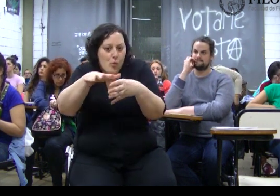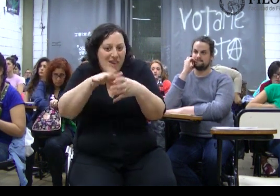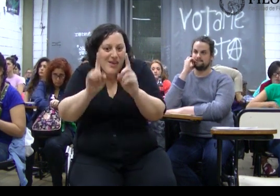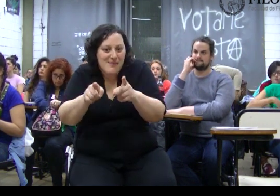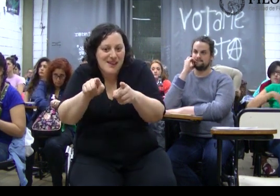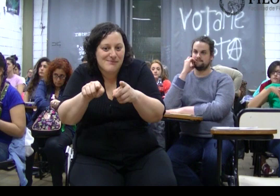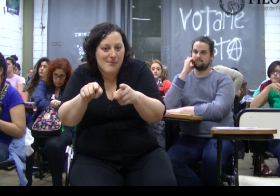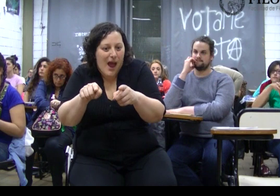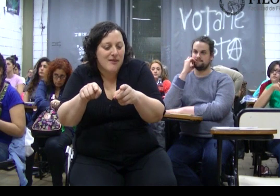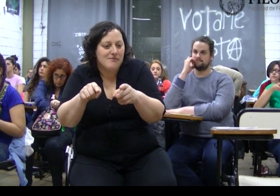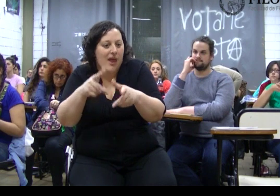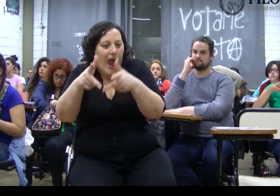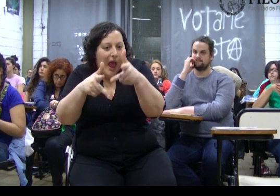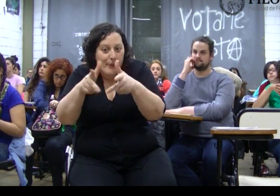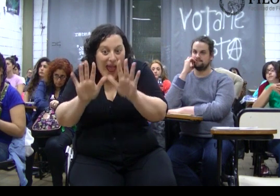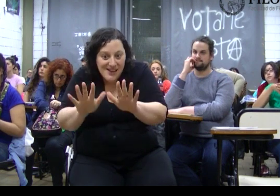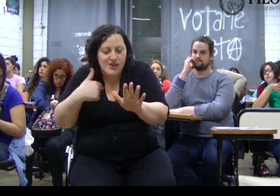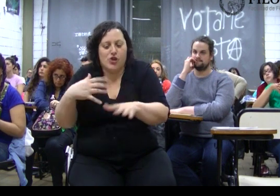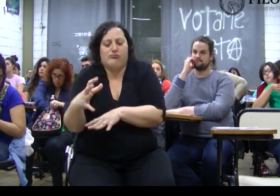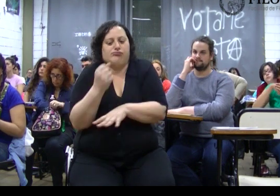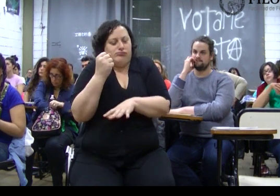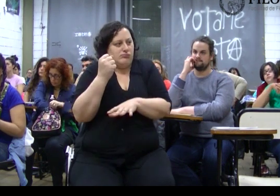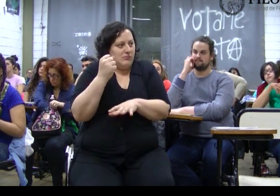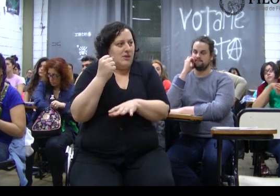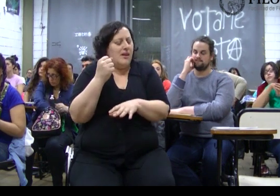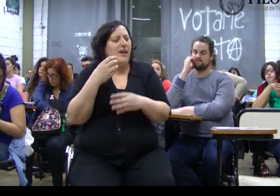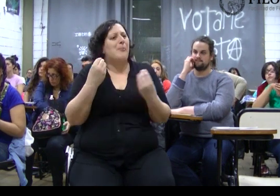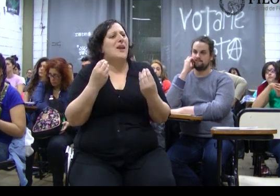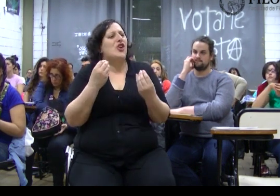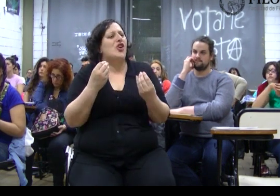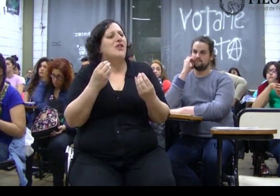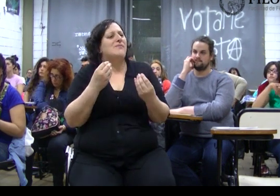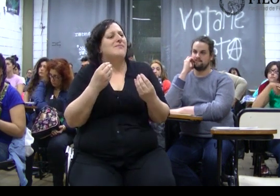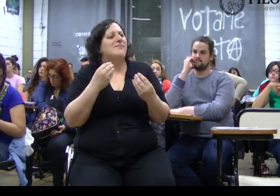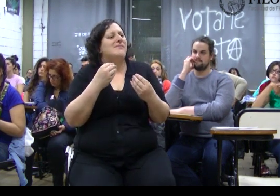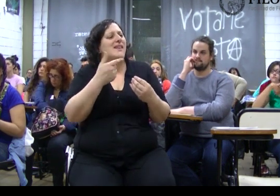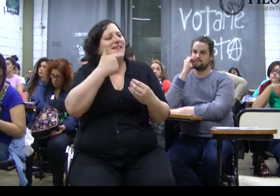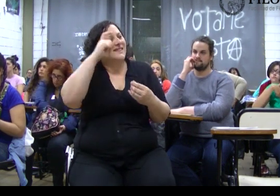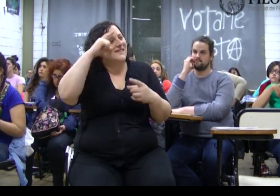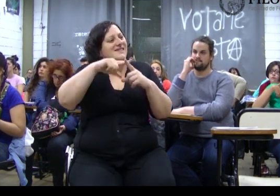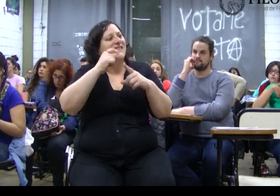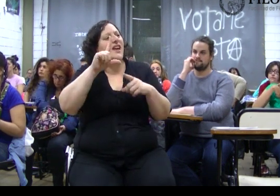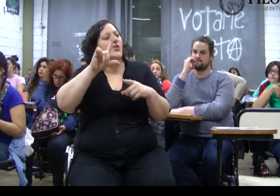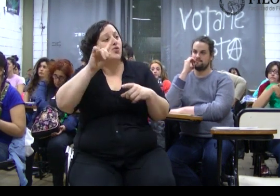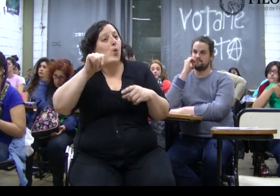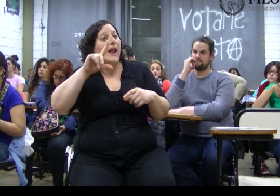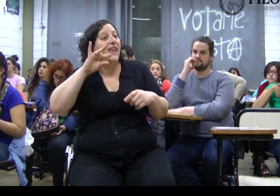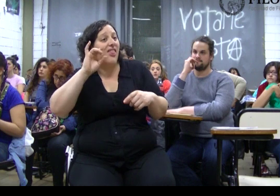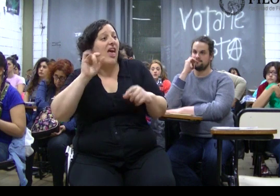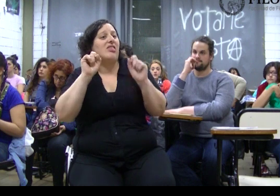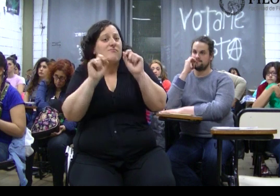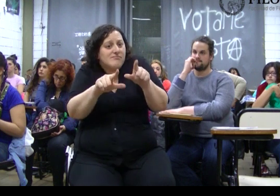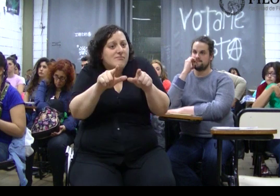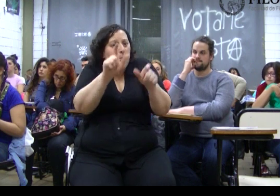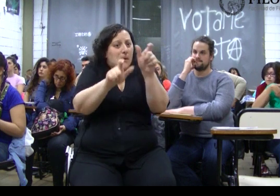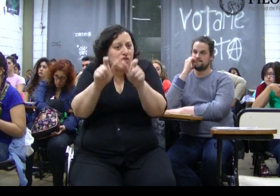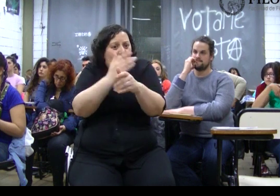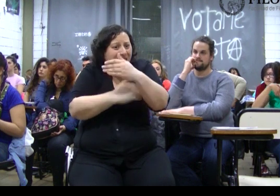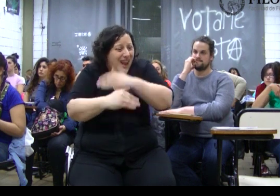No hay algo así como una sexualidad especial, no hay algo así como una sexualidad de las personas con discapacidad, no hay